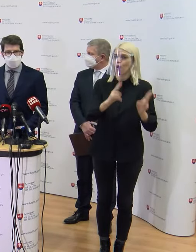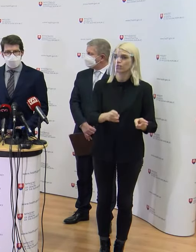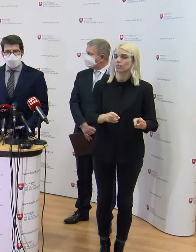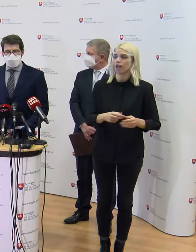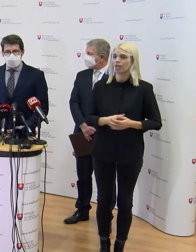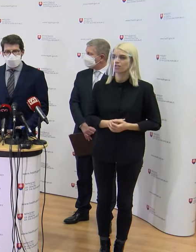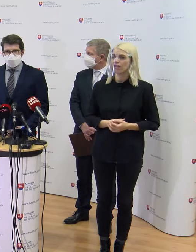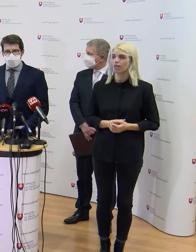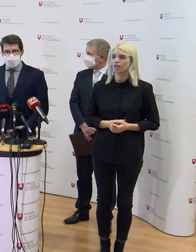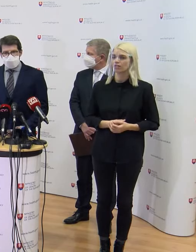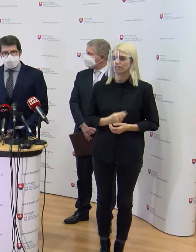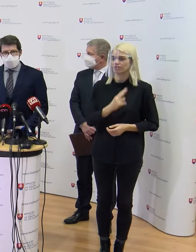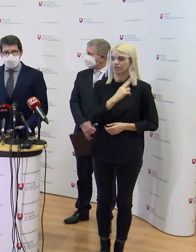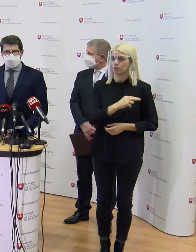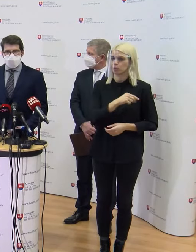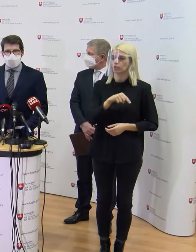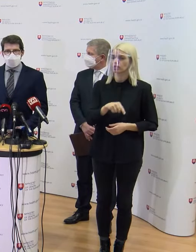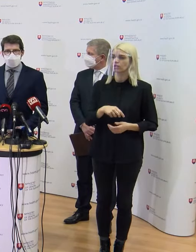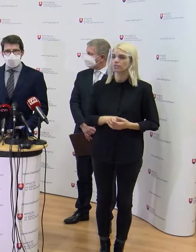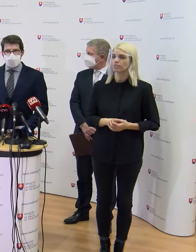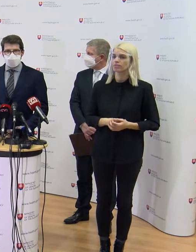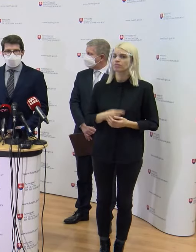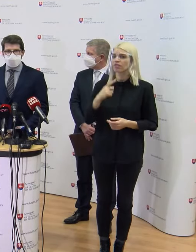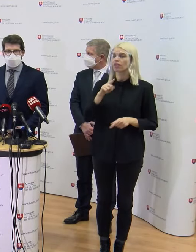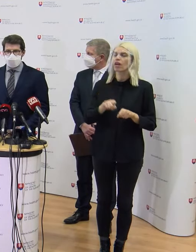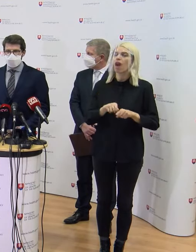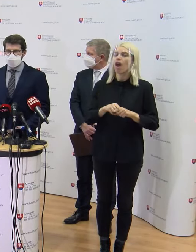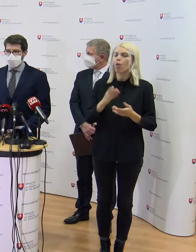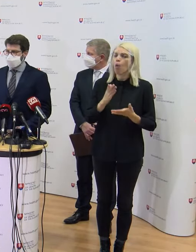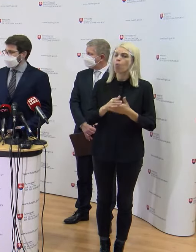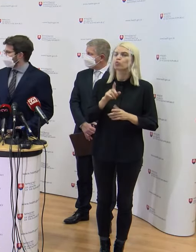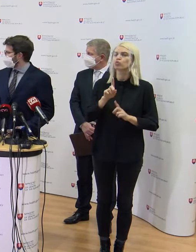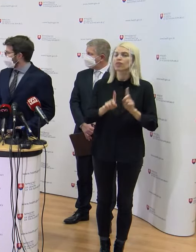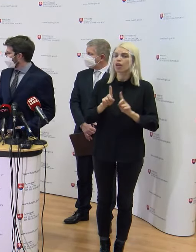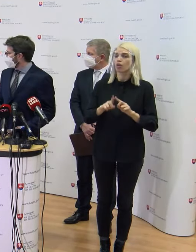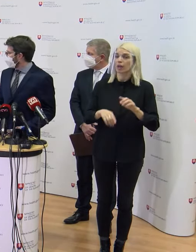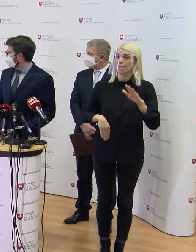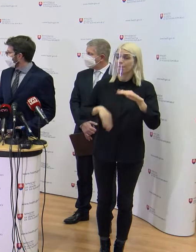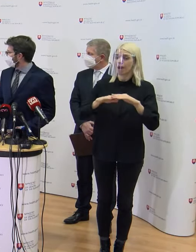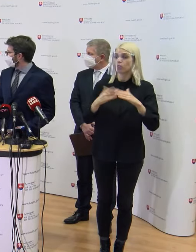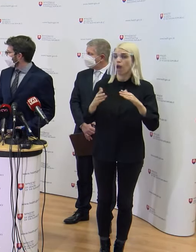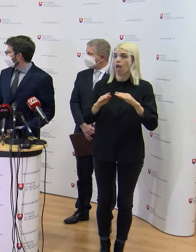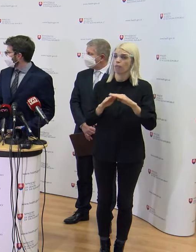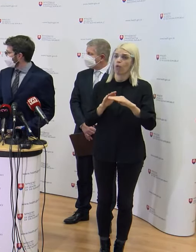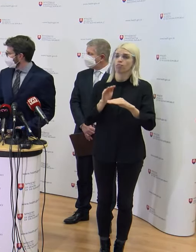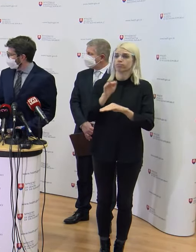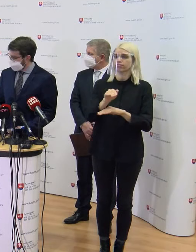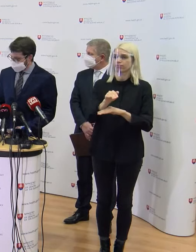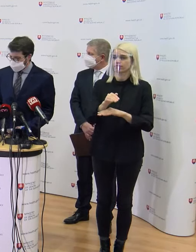sú na tom maxime z druhej vlny alebo ho aj prekročili.